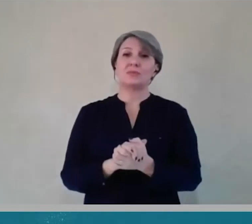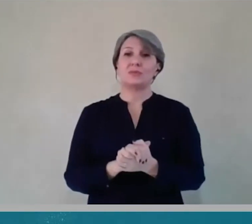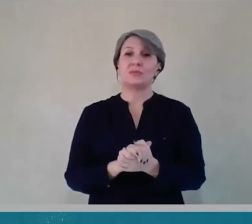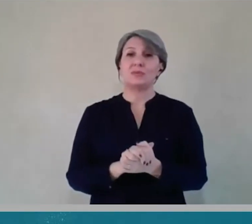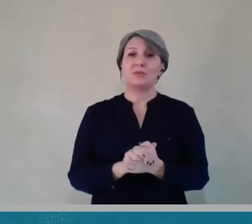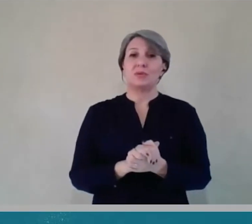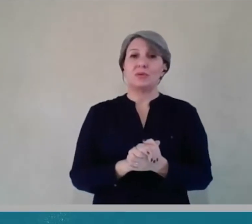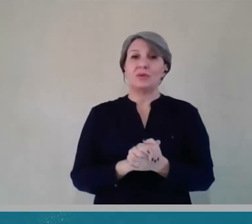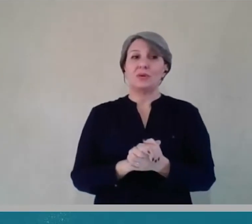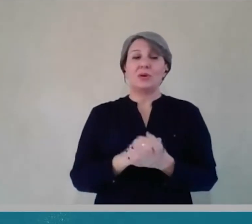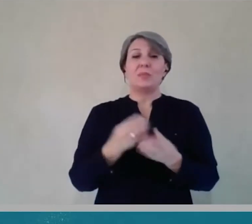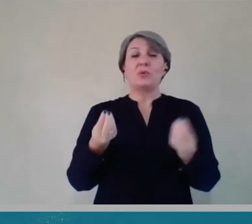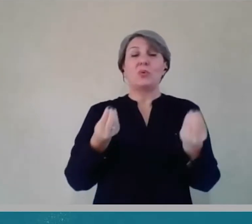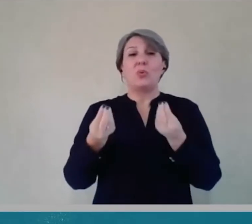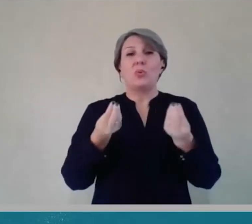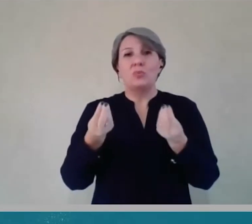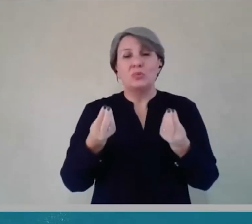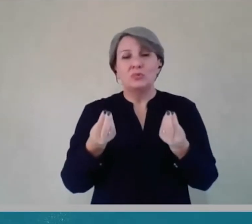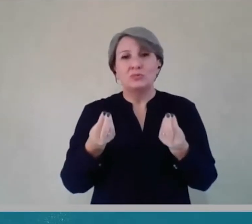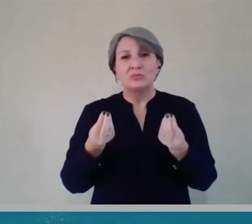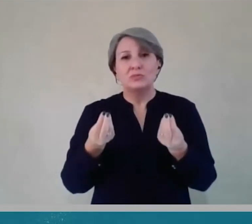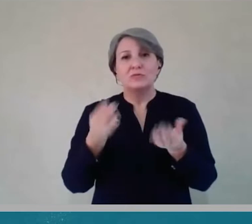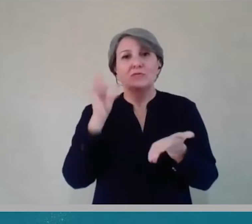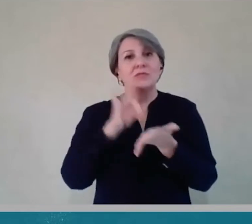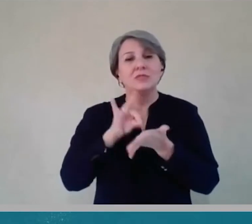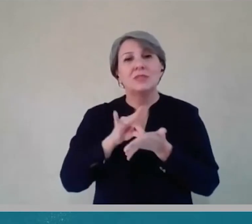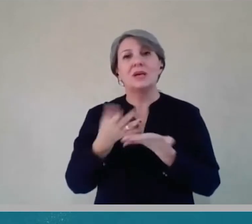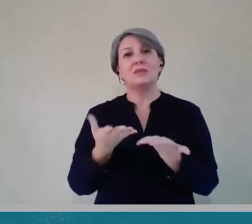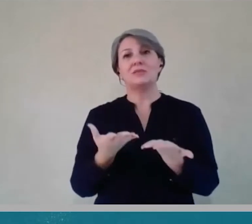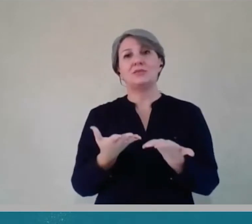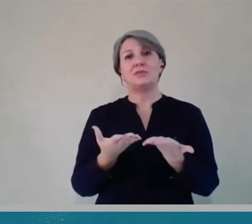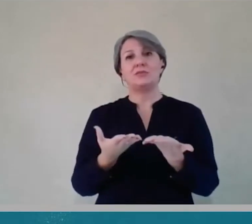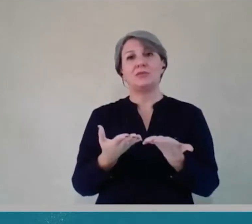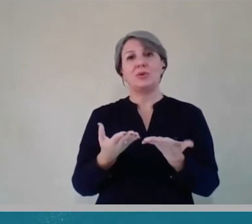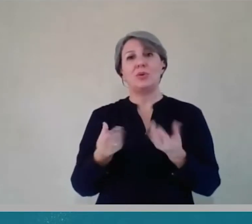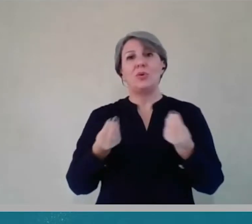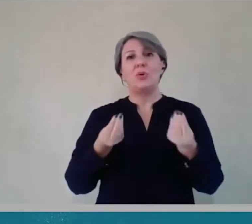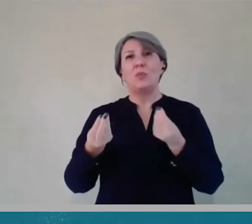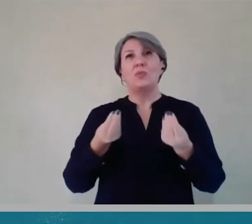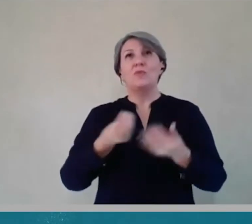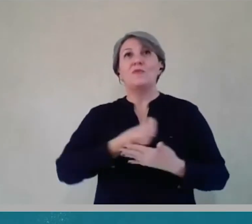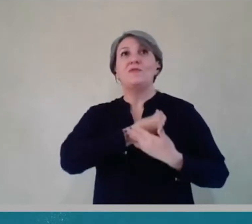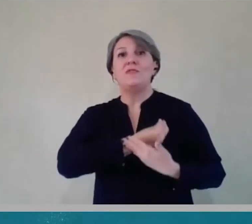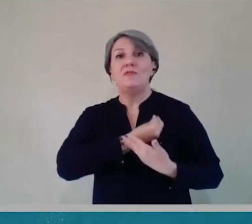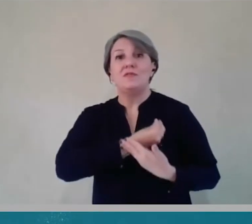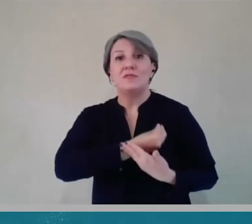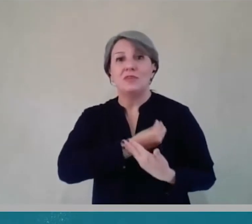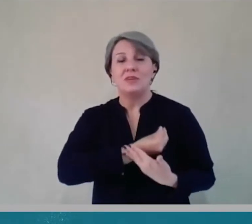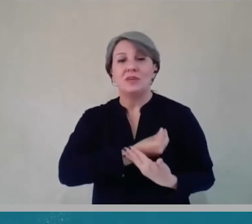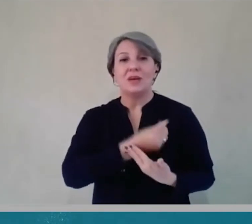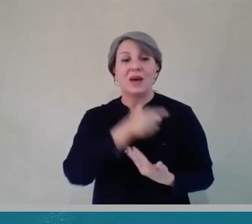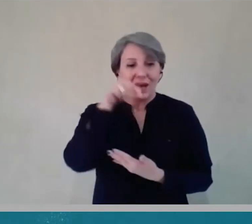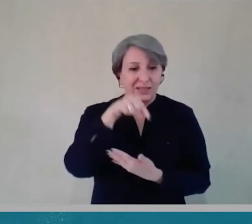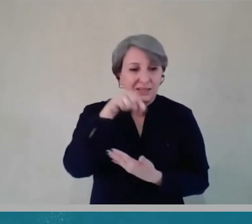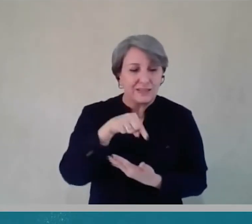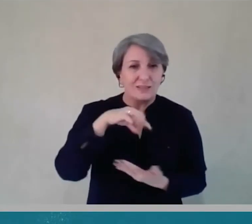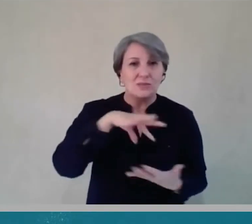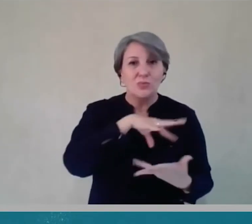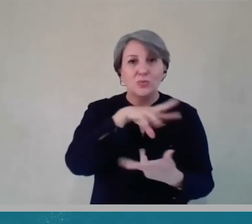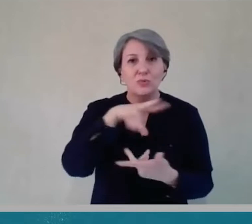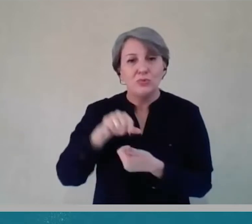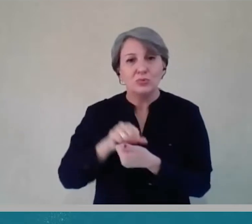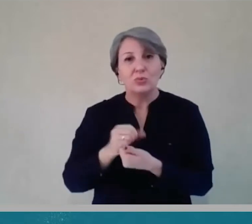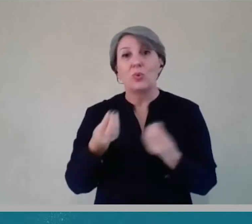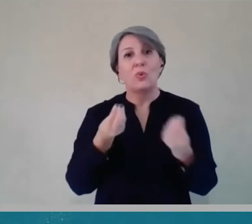está na terra. Então, como nós vivemos aqui na terra com nossos corpos,